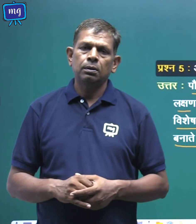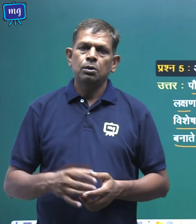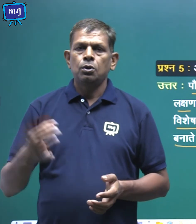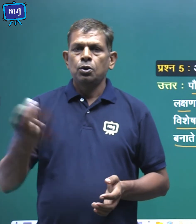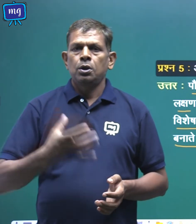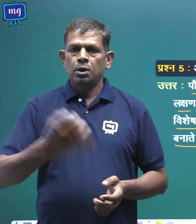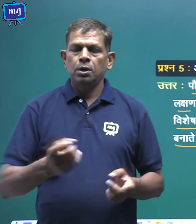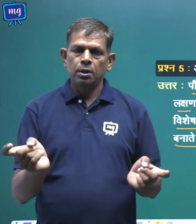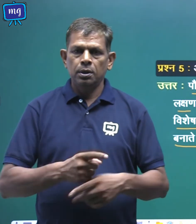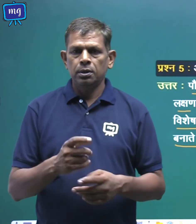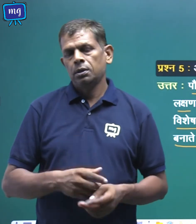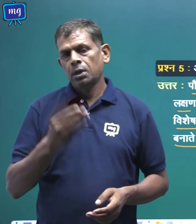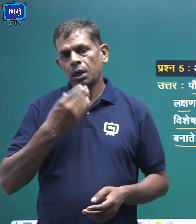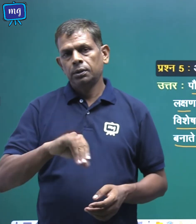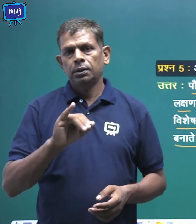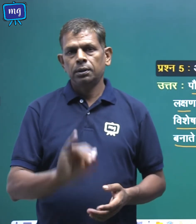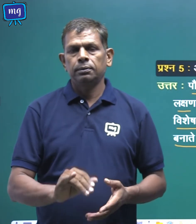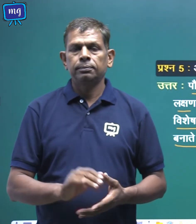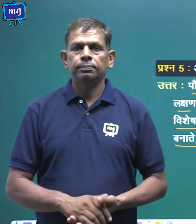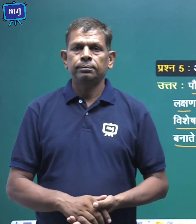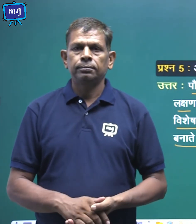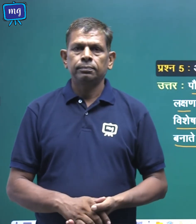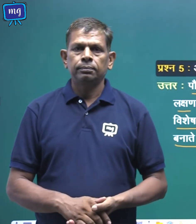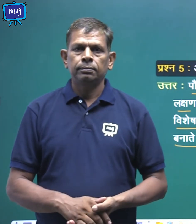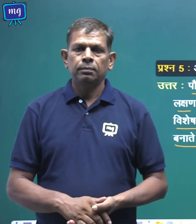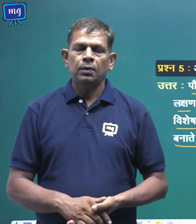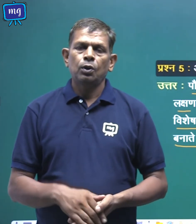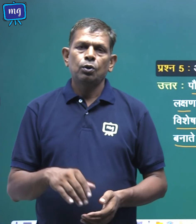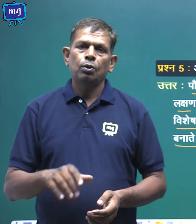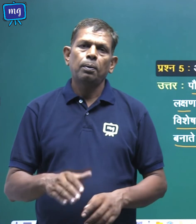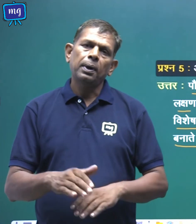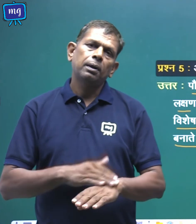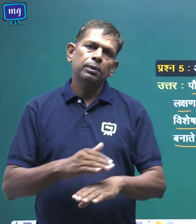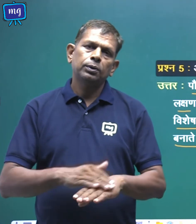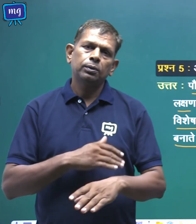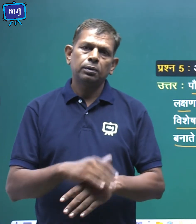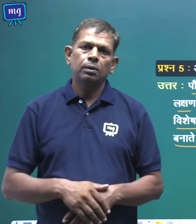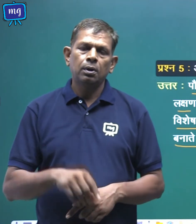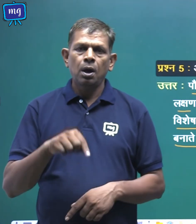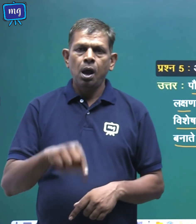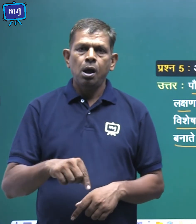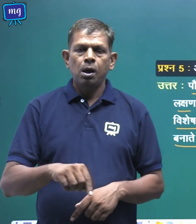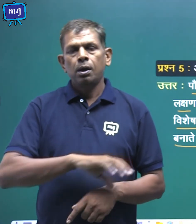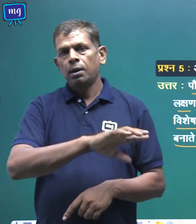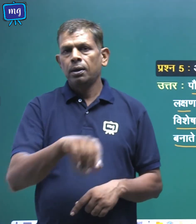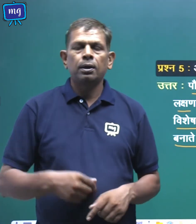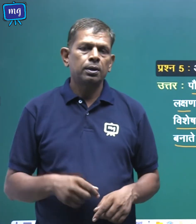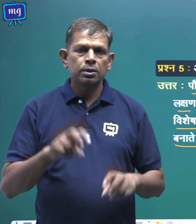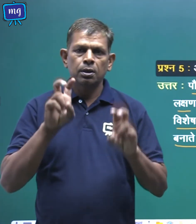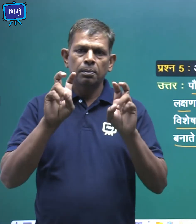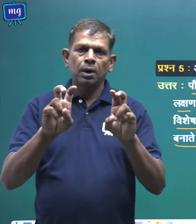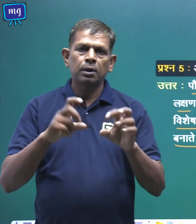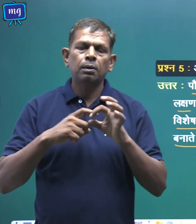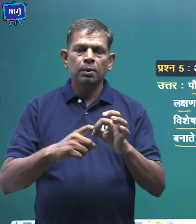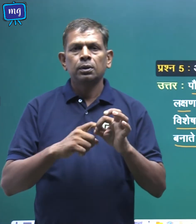अनुकूलन कहते हैं। तो प्यारे बच्चों, अभी हमने इस पाठ के प्रश्न उत्तर किए।